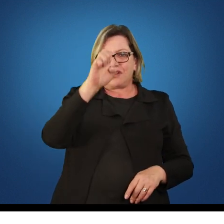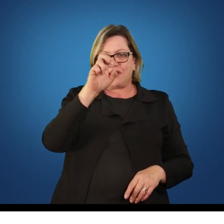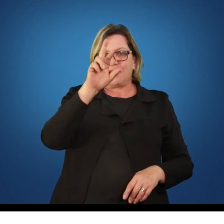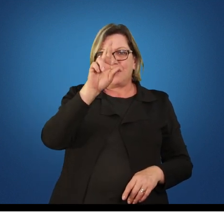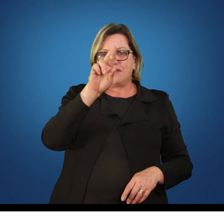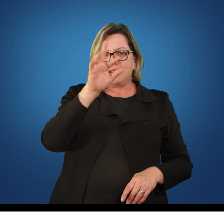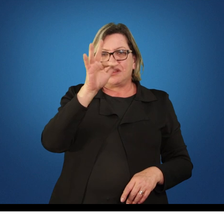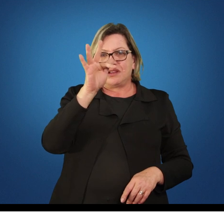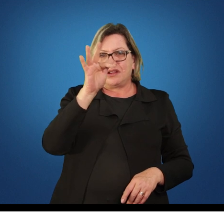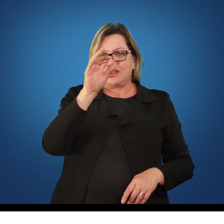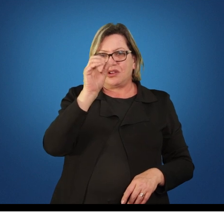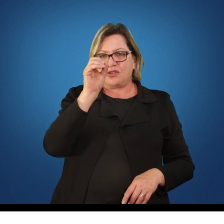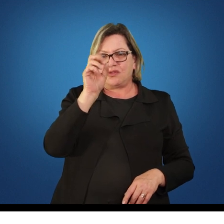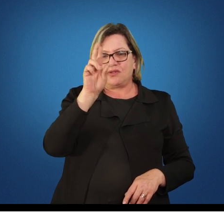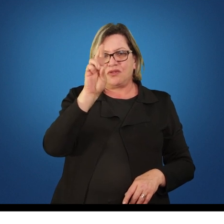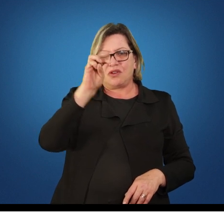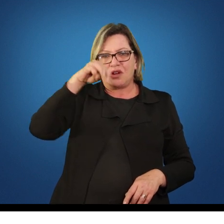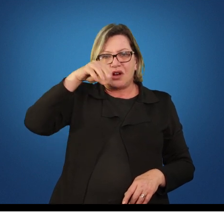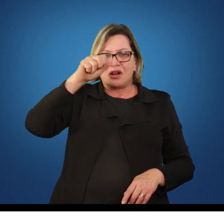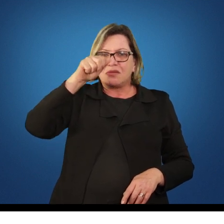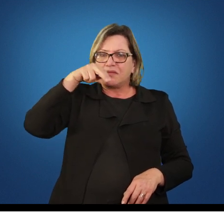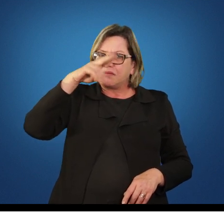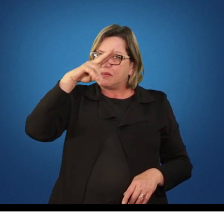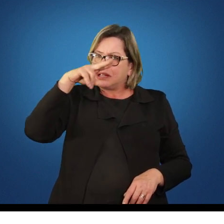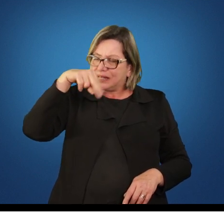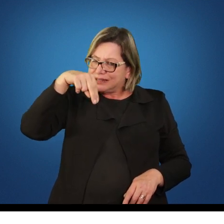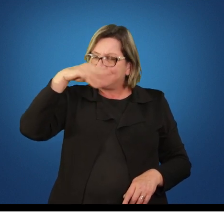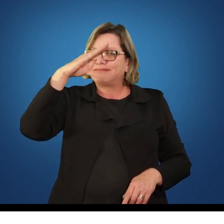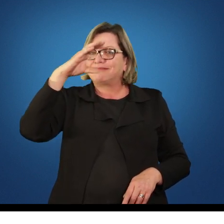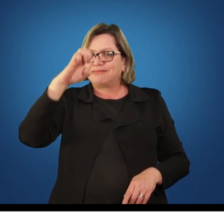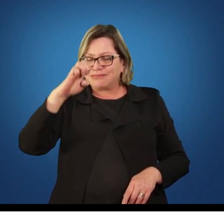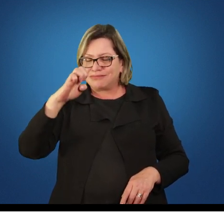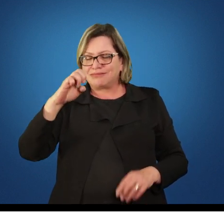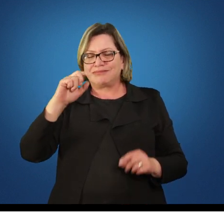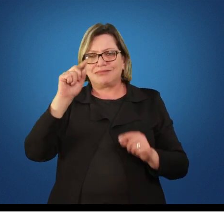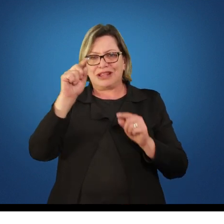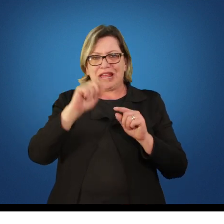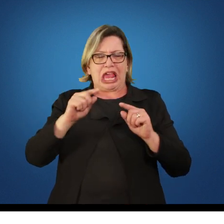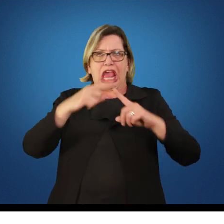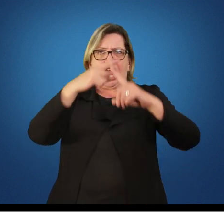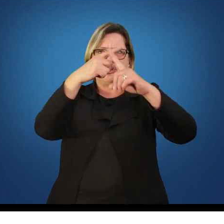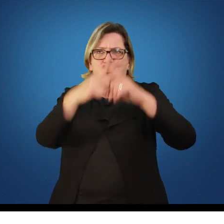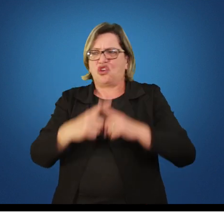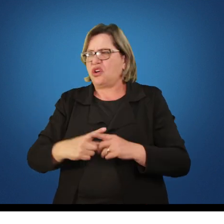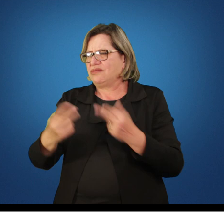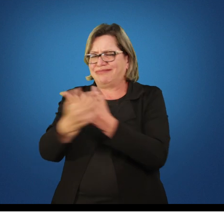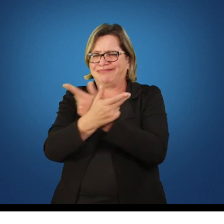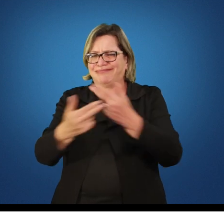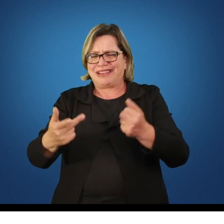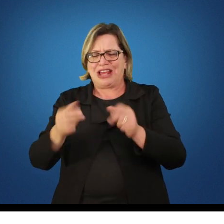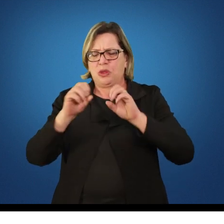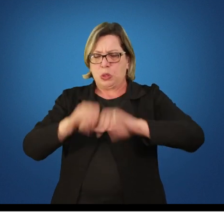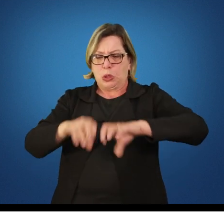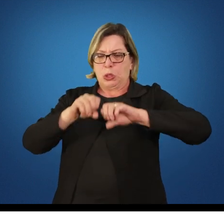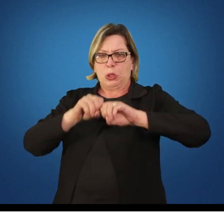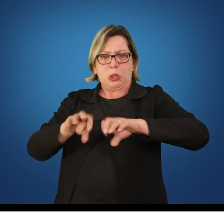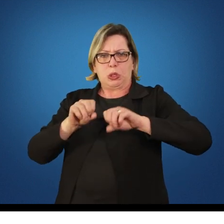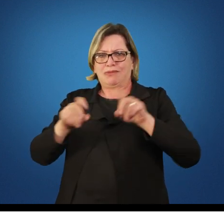formar atletas para competir em jogos regionais em jogos estudantis nacionais e por aí afora